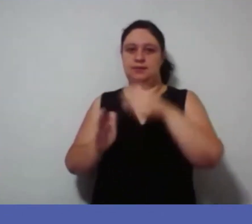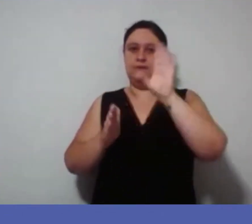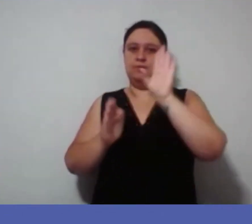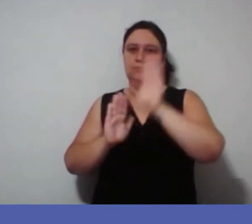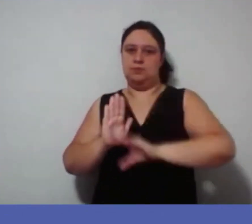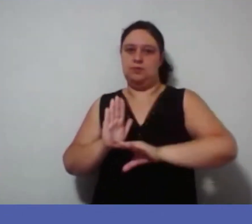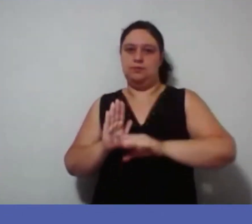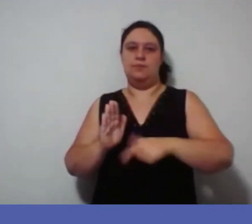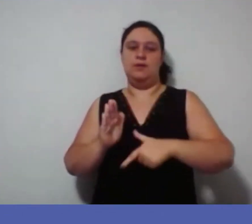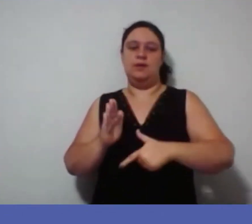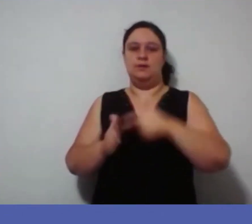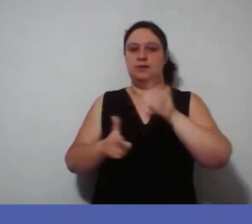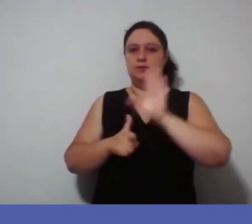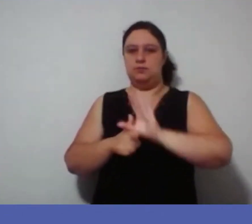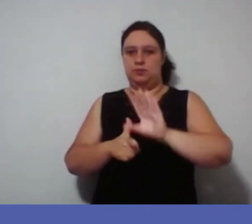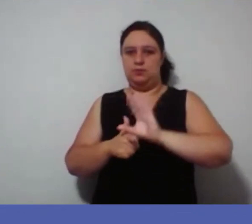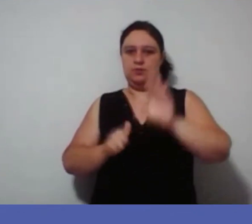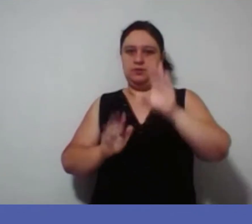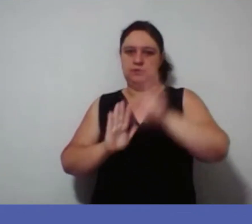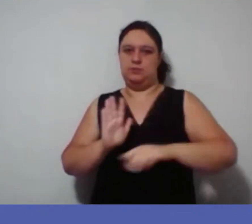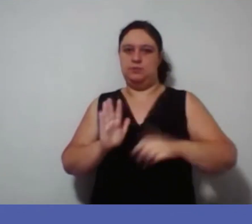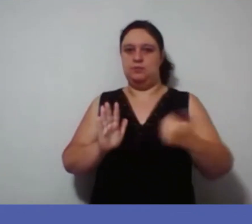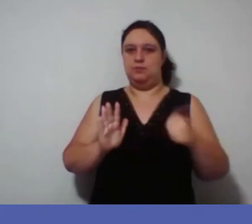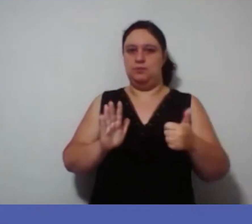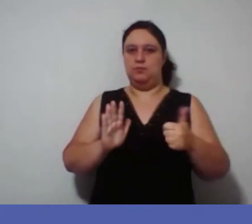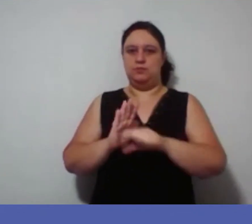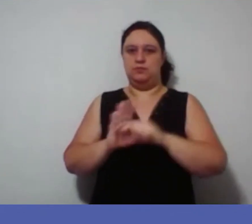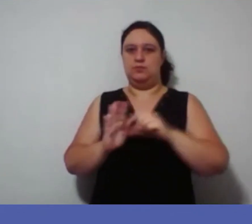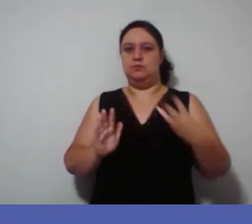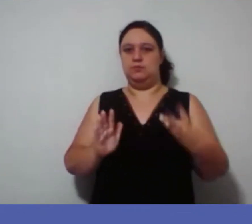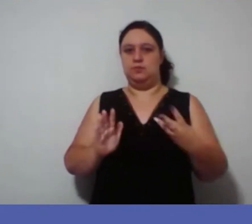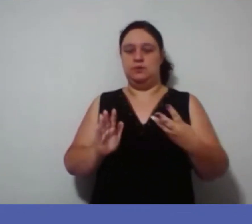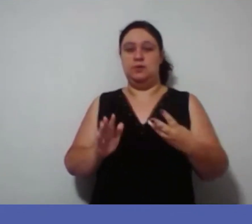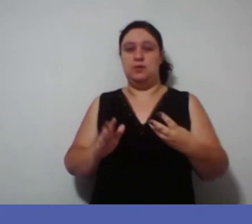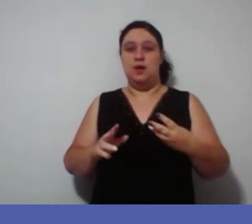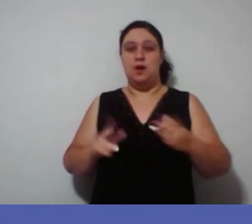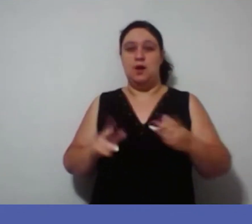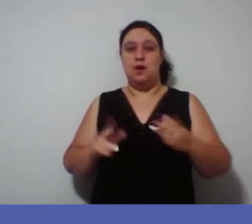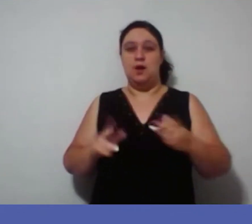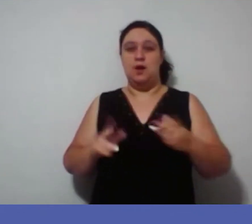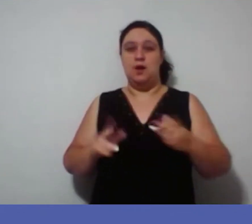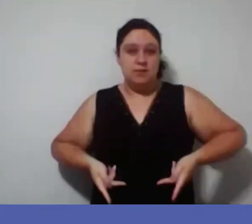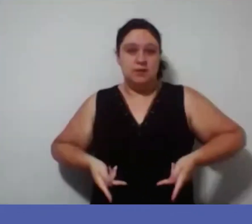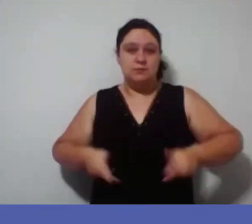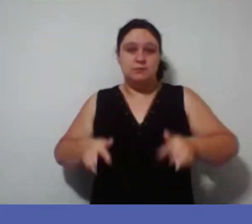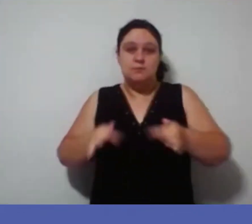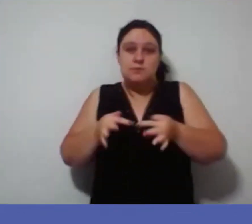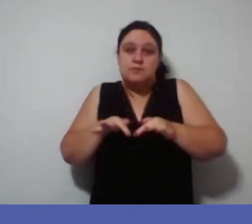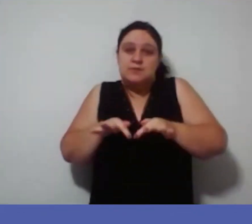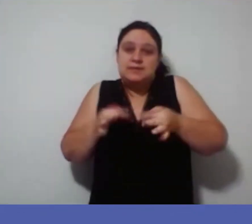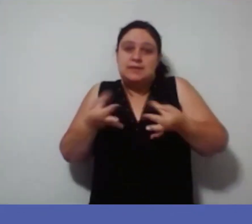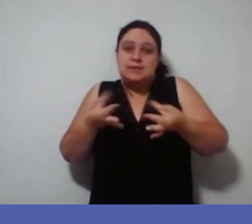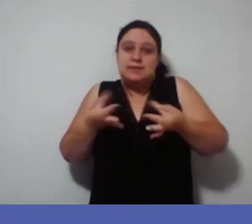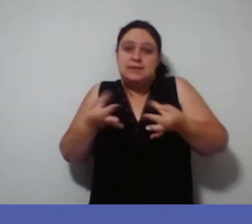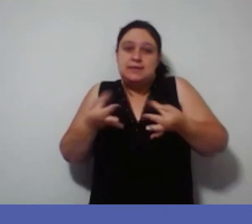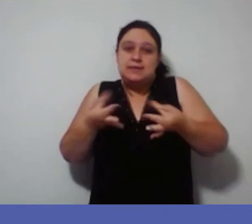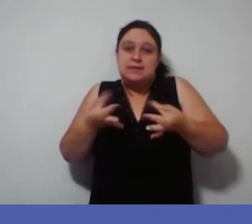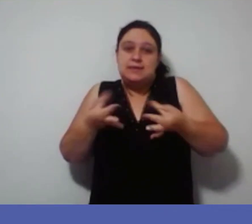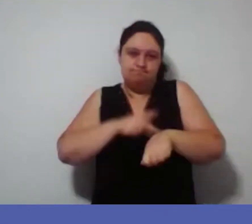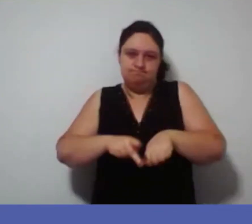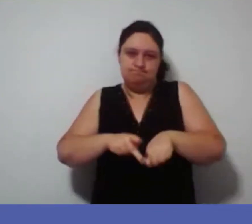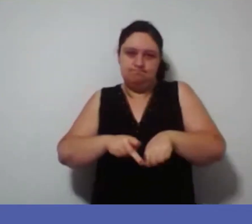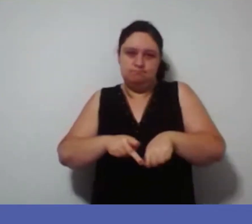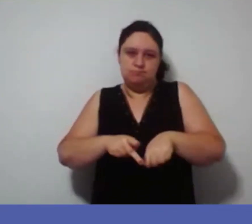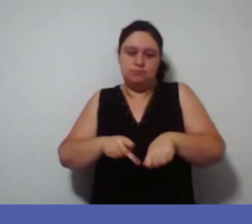o homem era simples, o homem era puro diante de Deus. Em 2 Coríntios